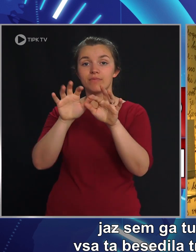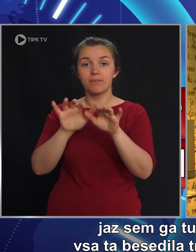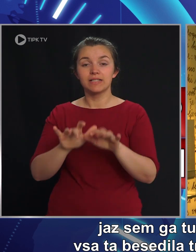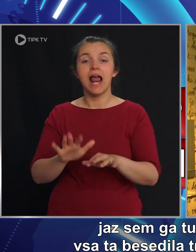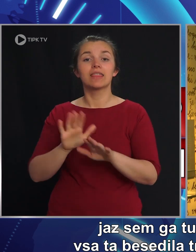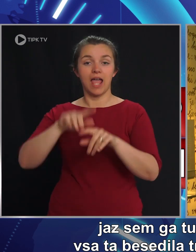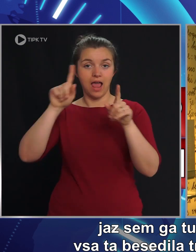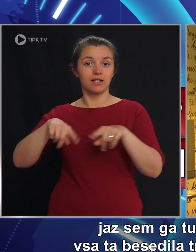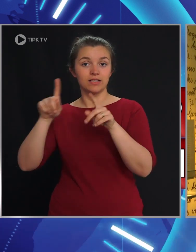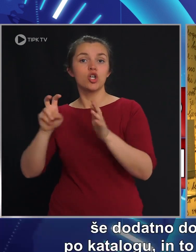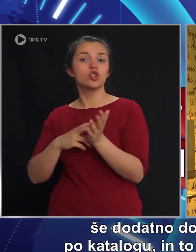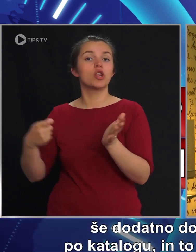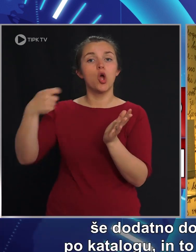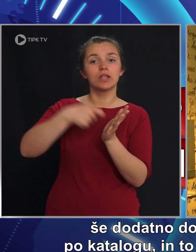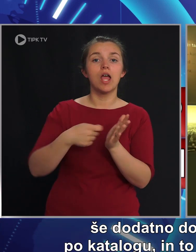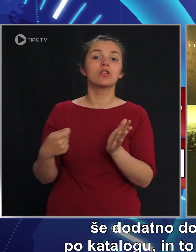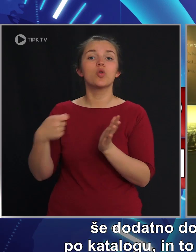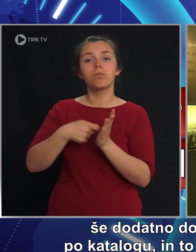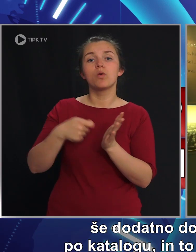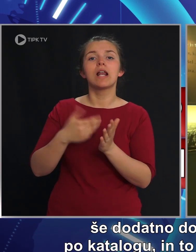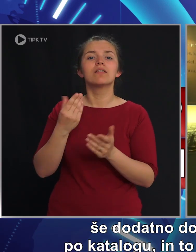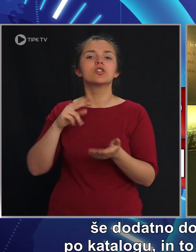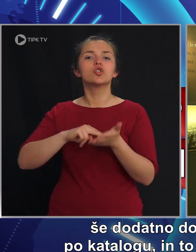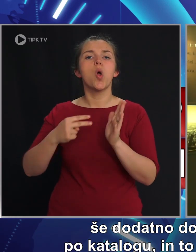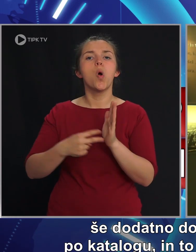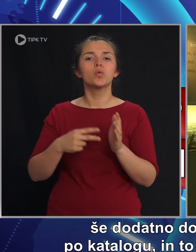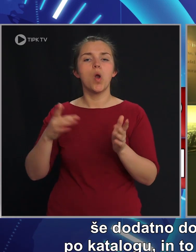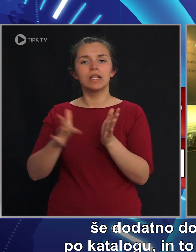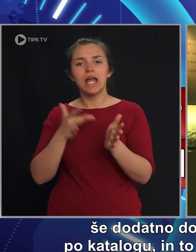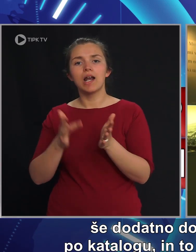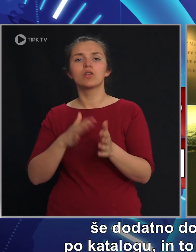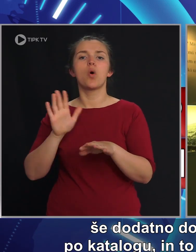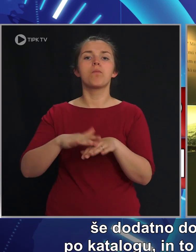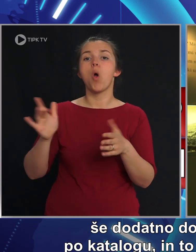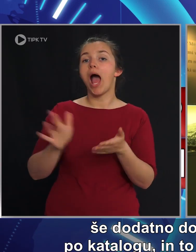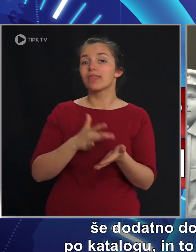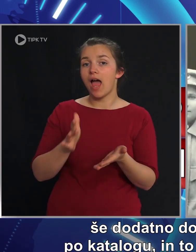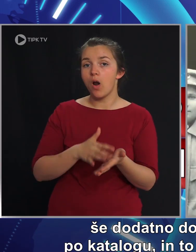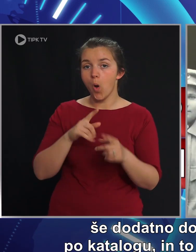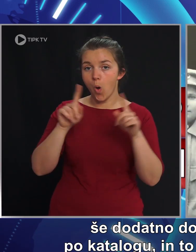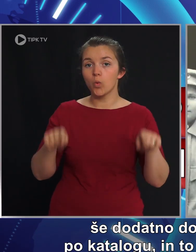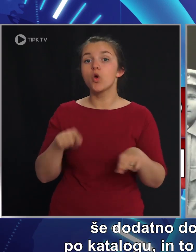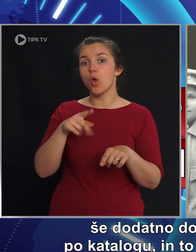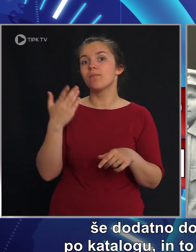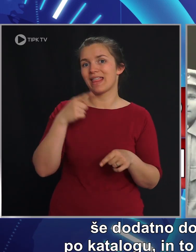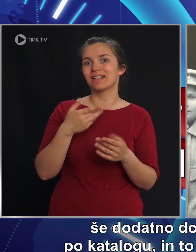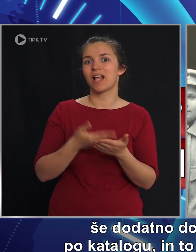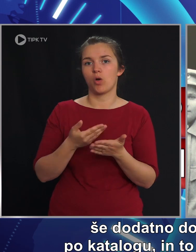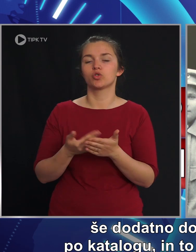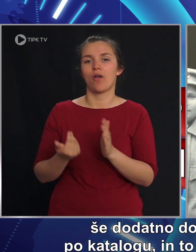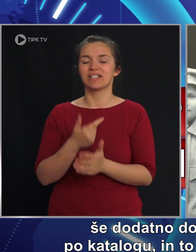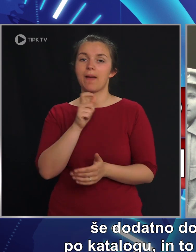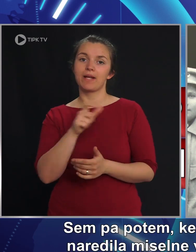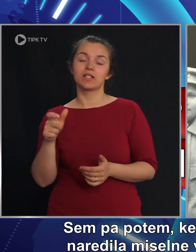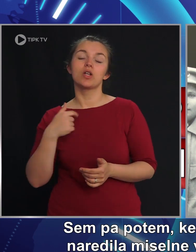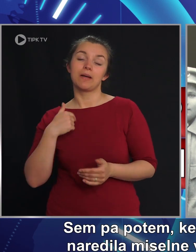transkribirala, napisala na liste, še dodatno dopolnila strokovno literaturo po katalogu in to je bila tista